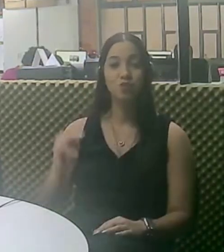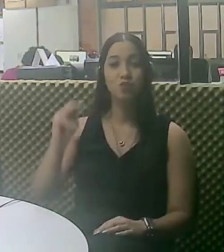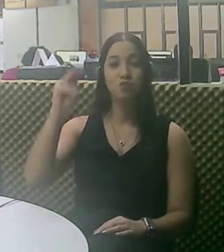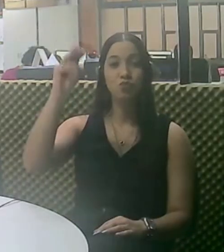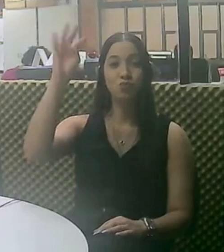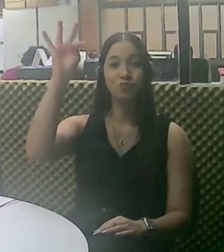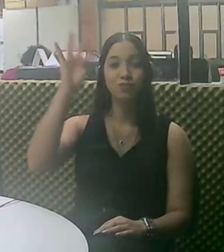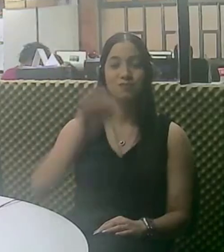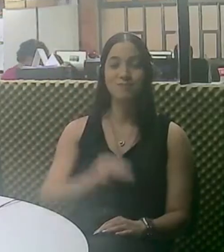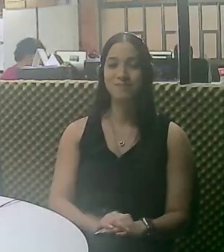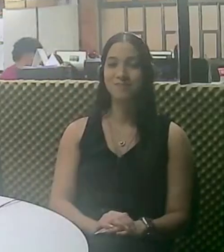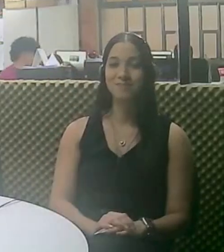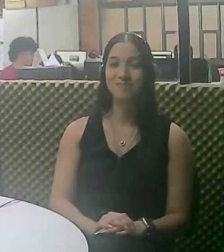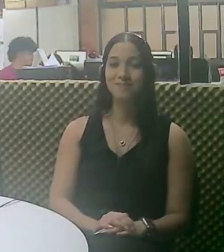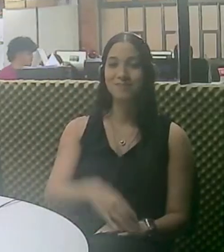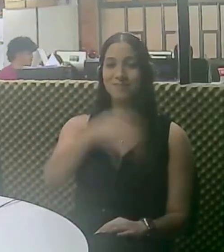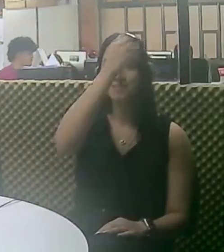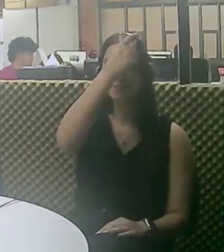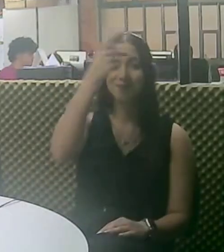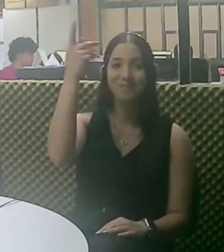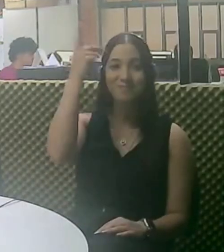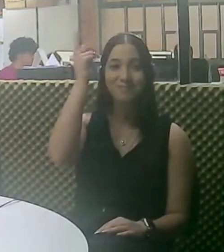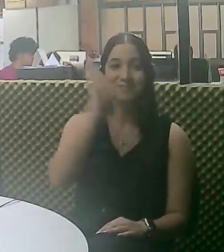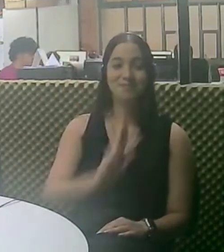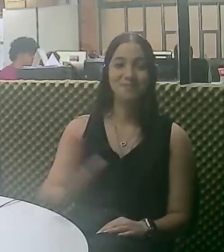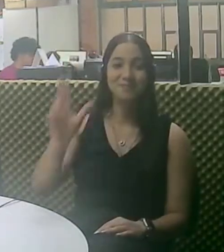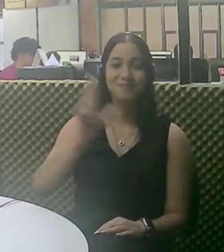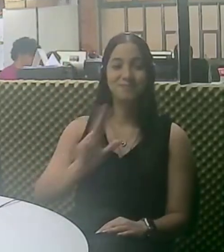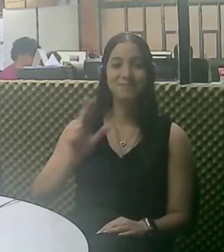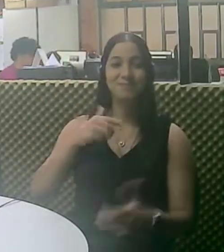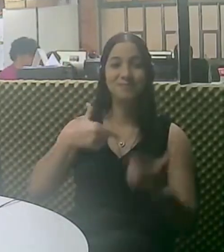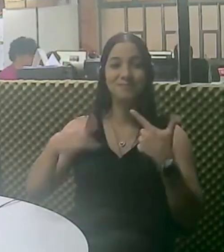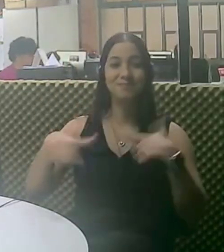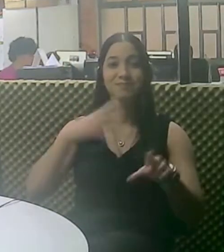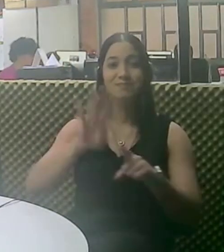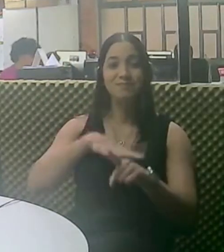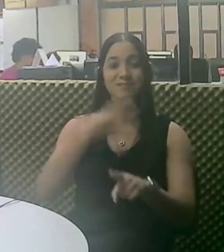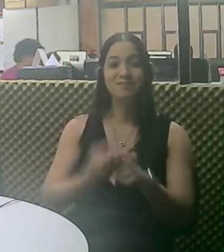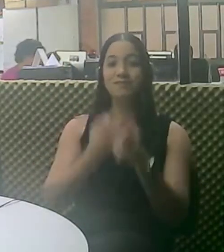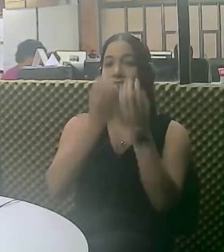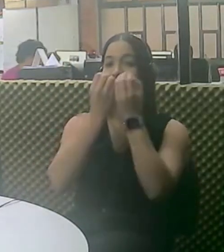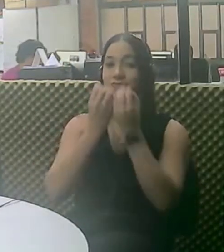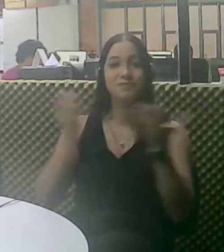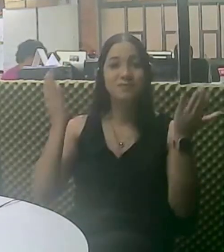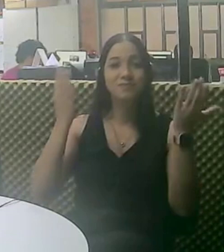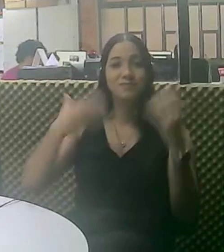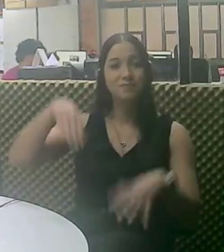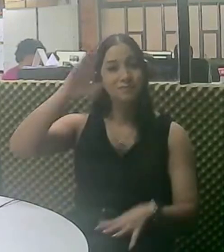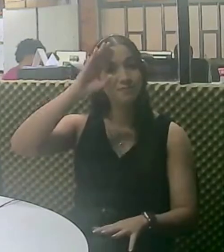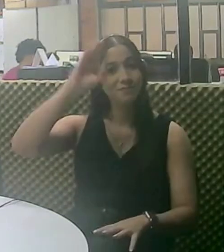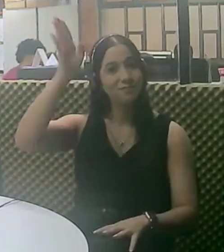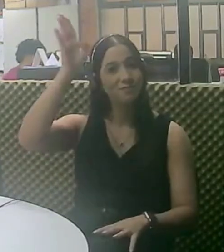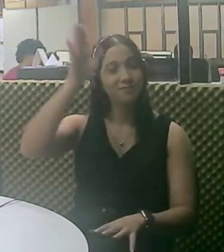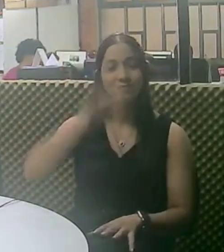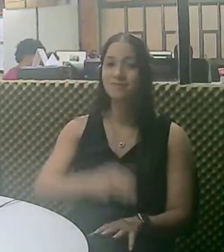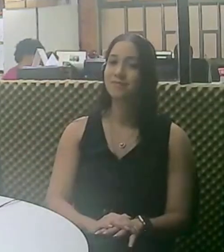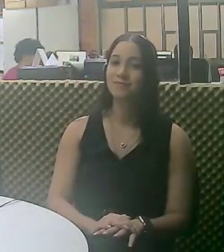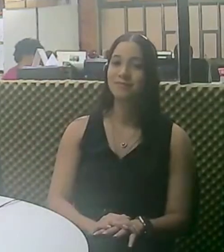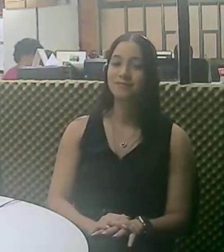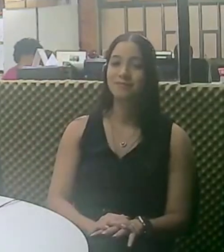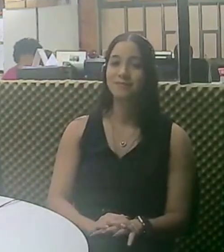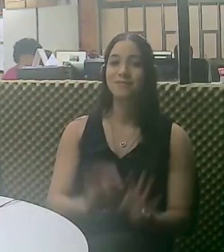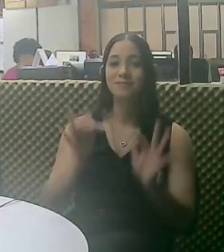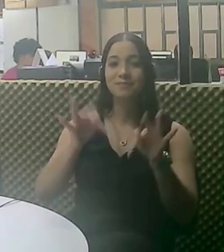Comunicação, Marco Túlio de Castro Kalimann. Prefeitura de Uberlândia. Fazer mais, fazer bem. Até a